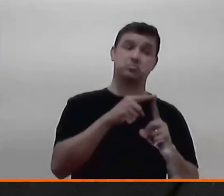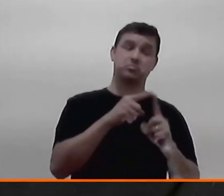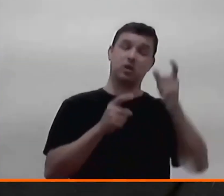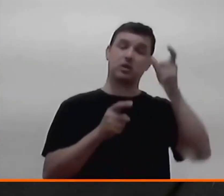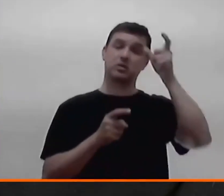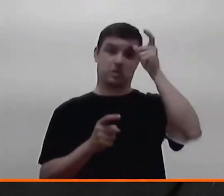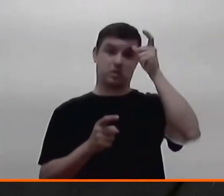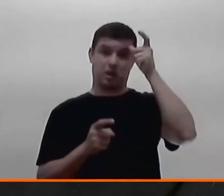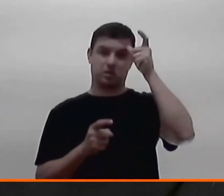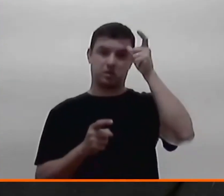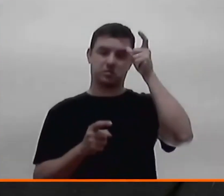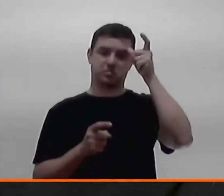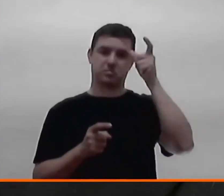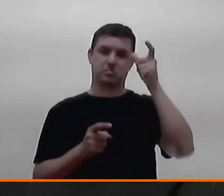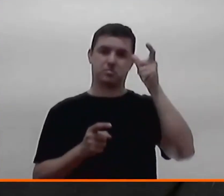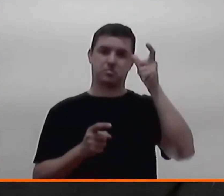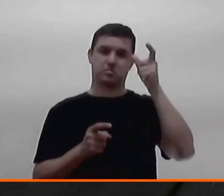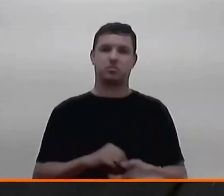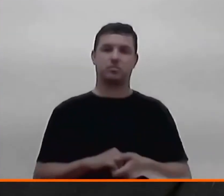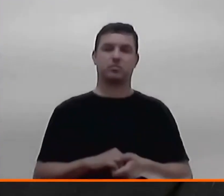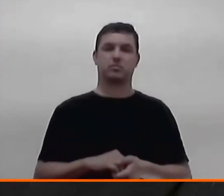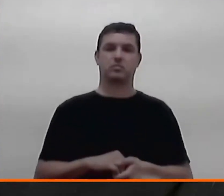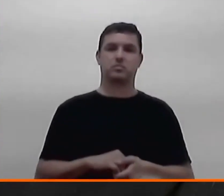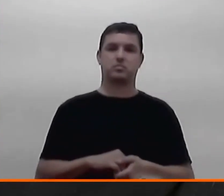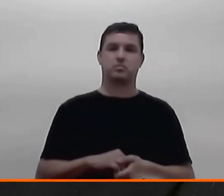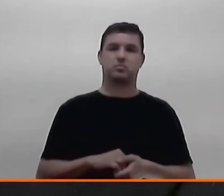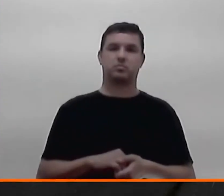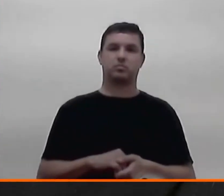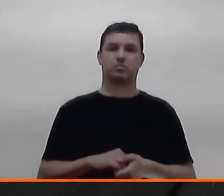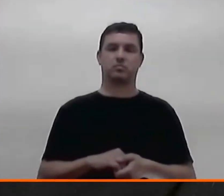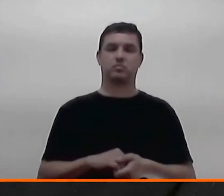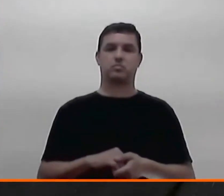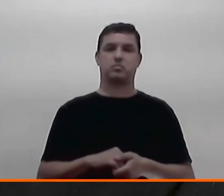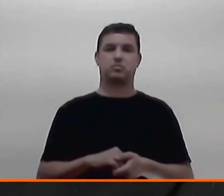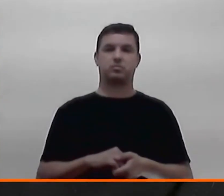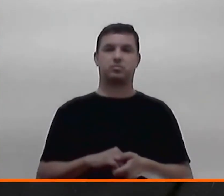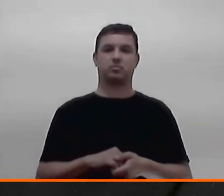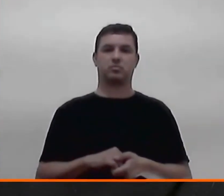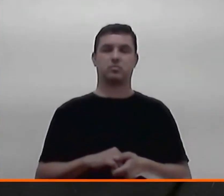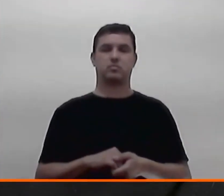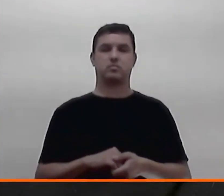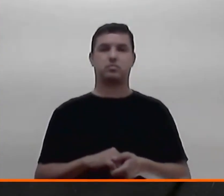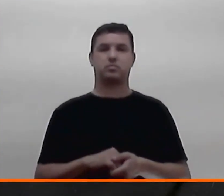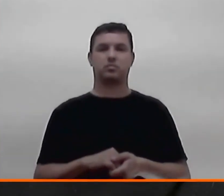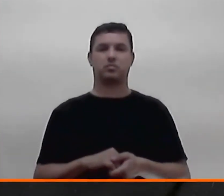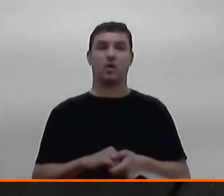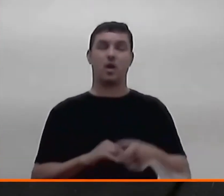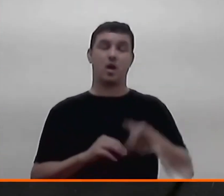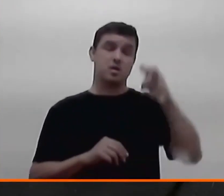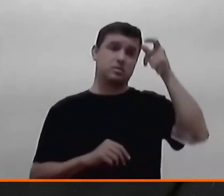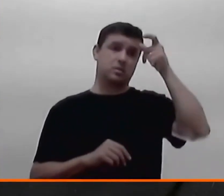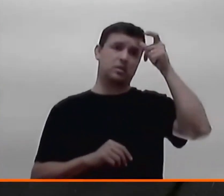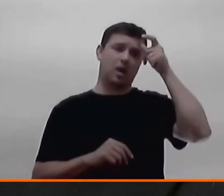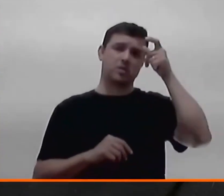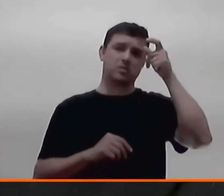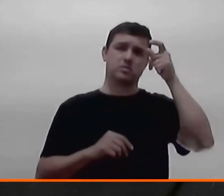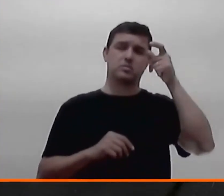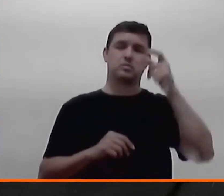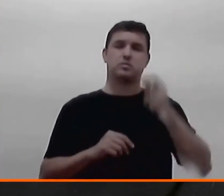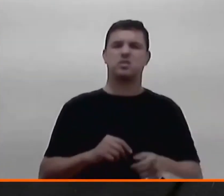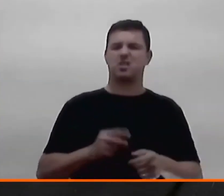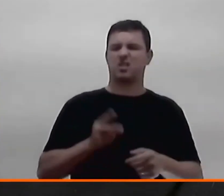inimigo convencional de Deus, que é o Satanás. Não é verdade? Ele é um opositor. Ele está